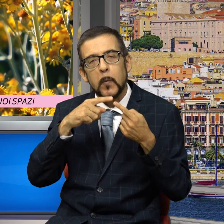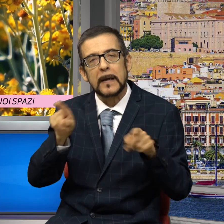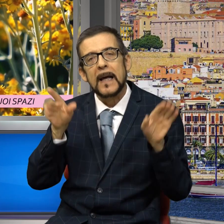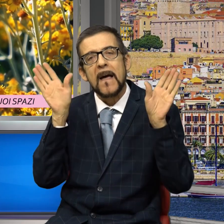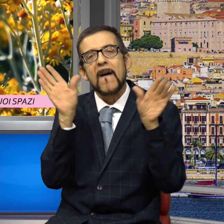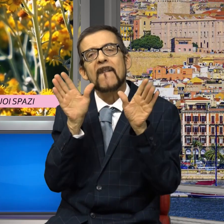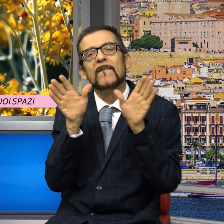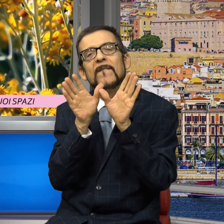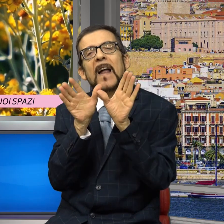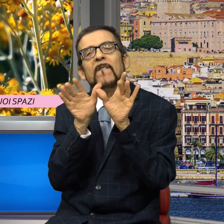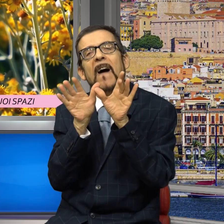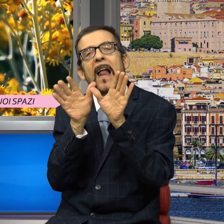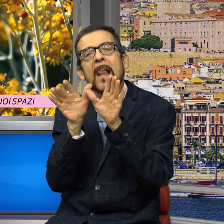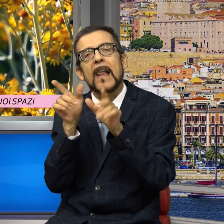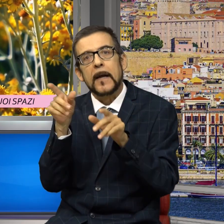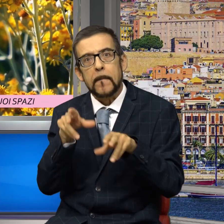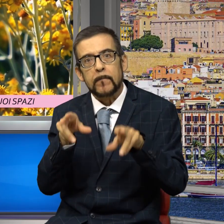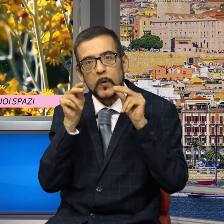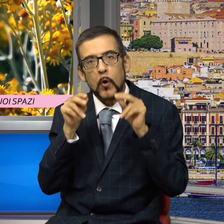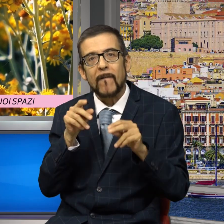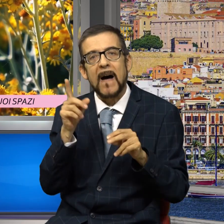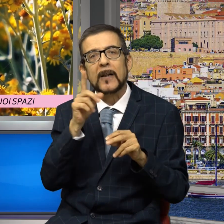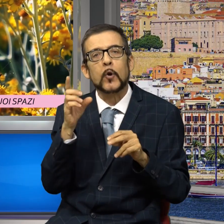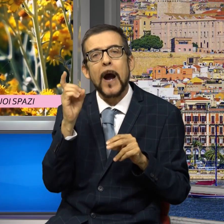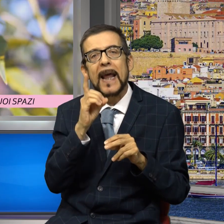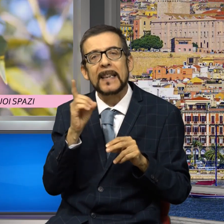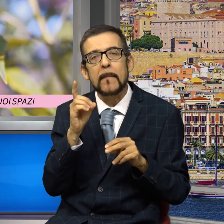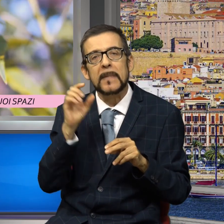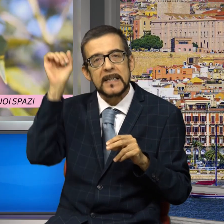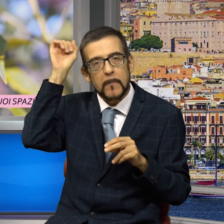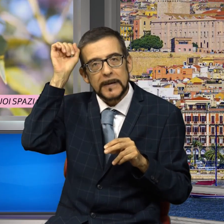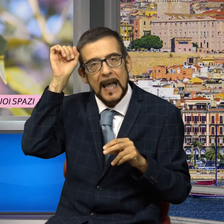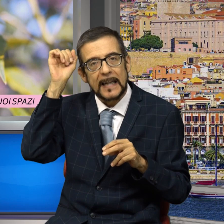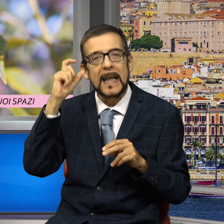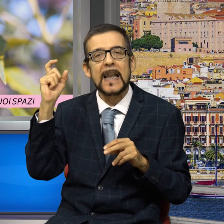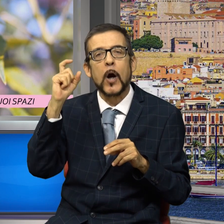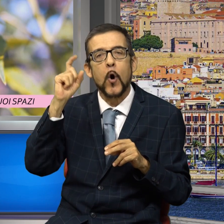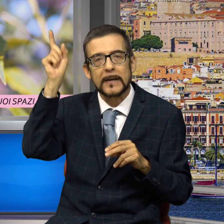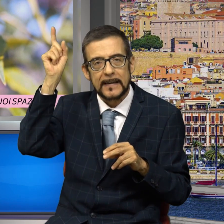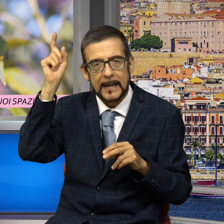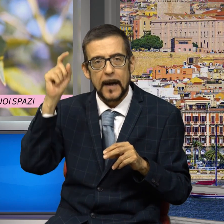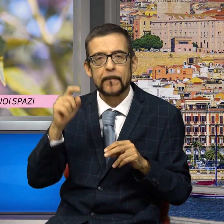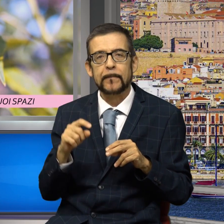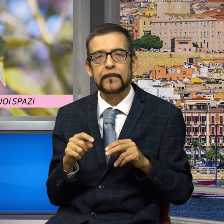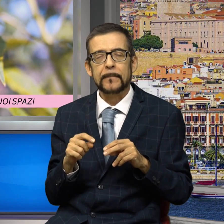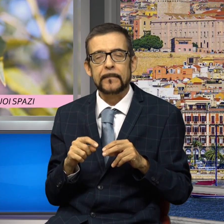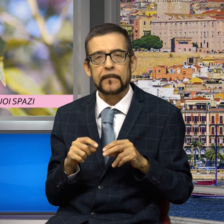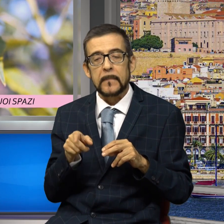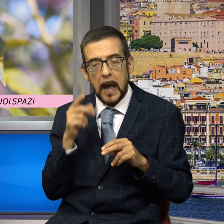Fra queste abbiamo trovato un endemismo sardo corso e abbiamo praticamente